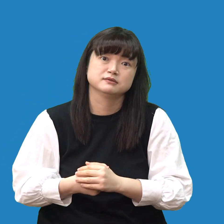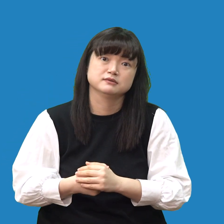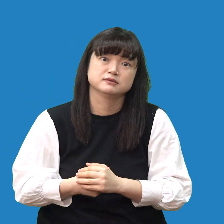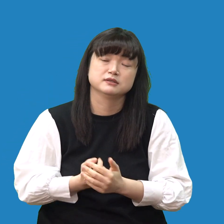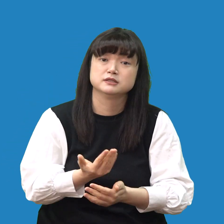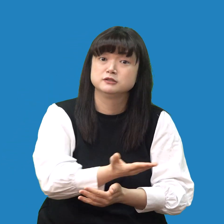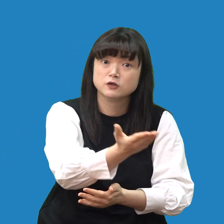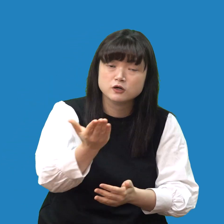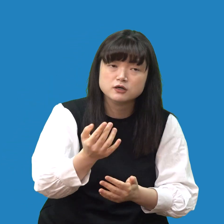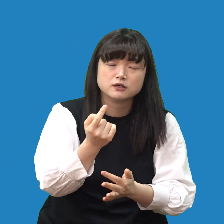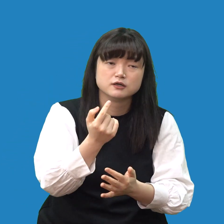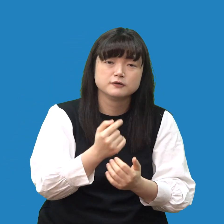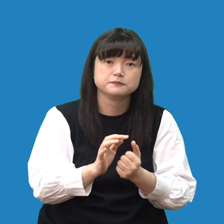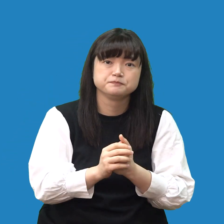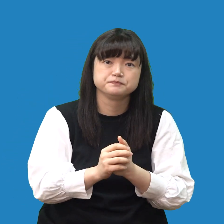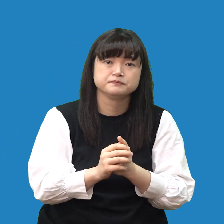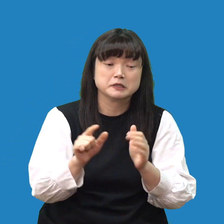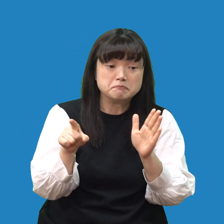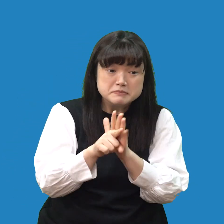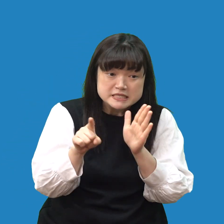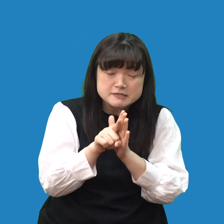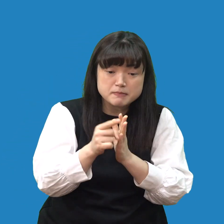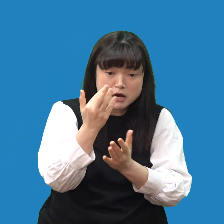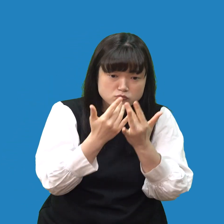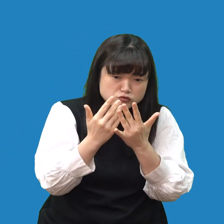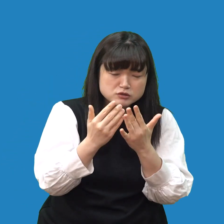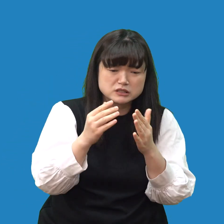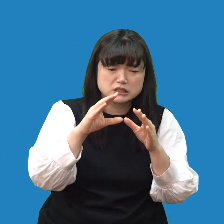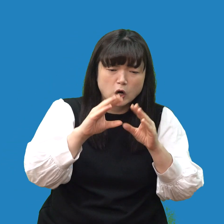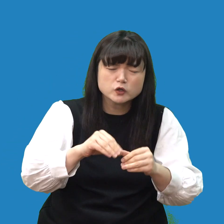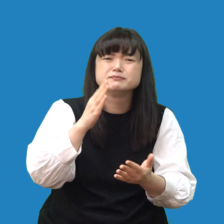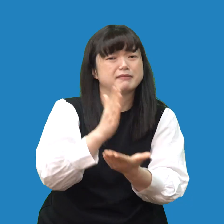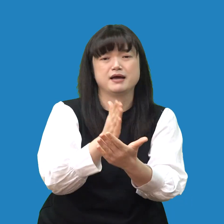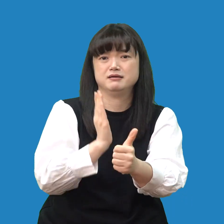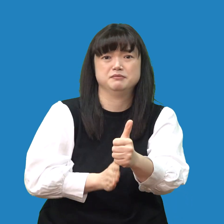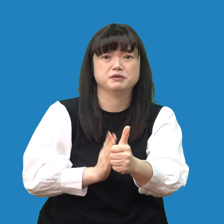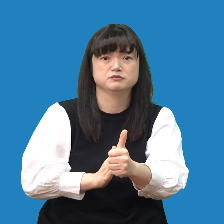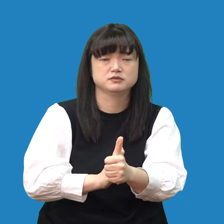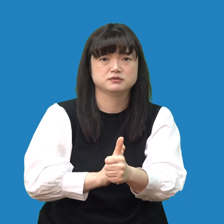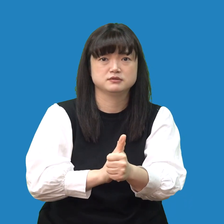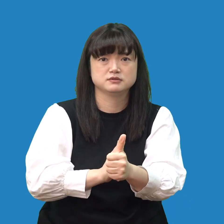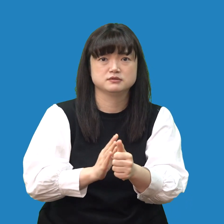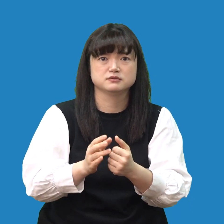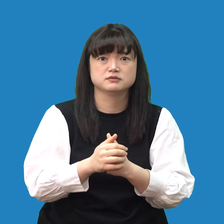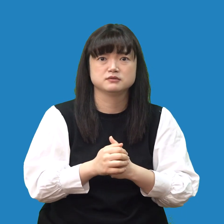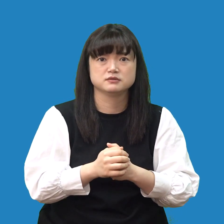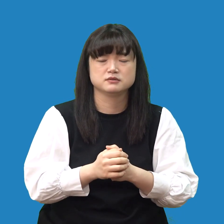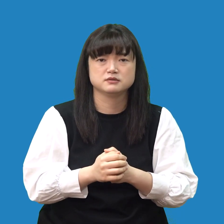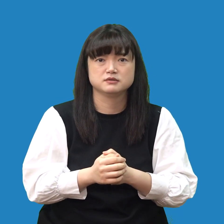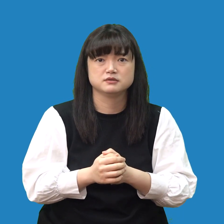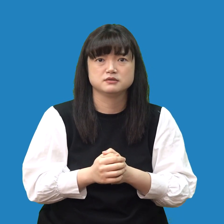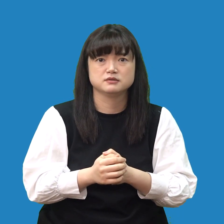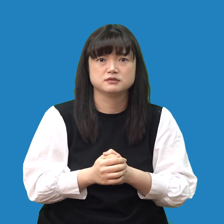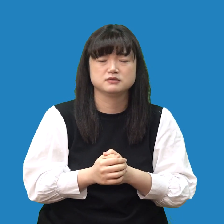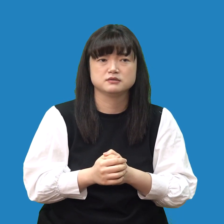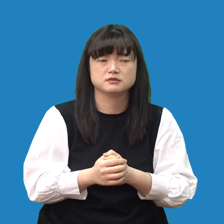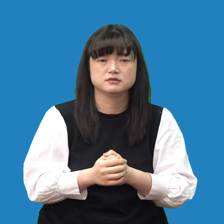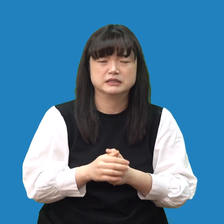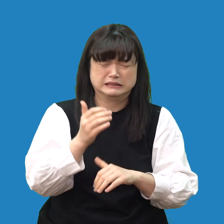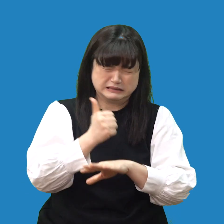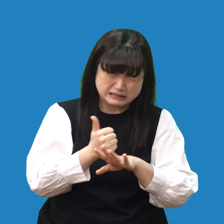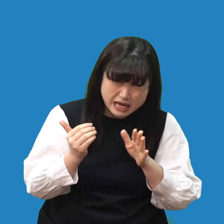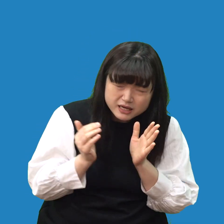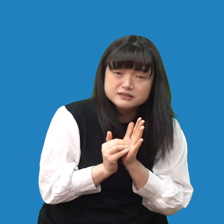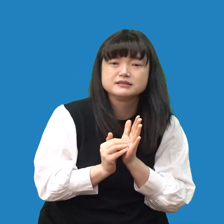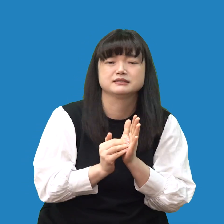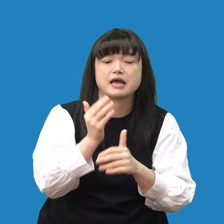그러므로 여러분의 불꽃을 마지막까지 끄트리지 마십시오. 여러분, 전의를 내려놓지 마시고